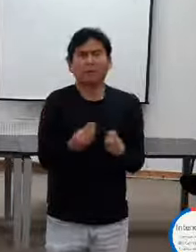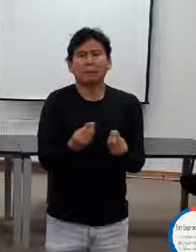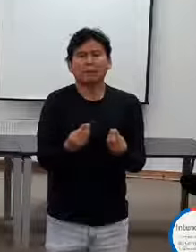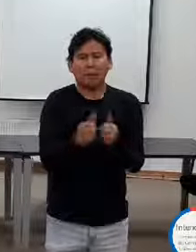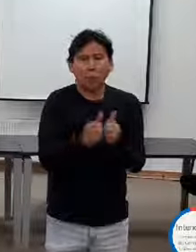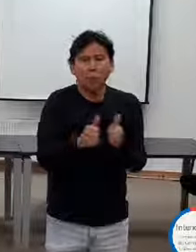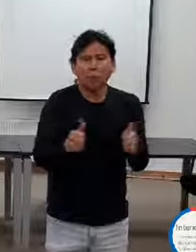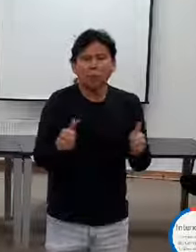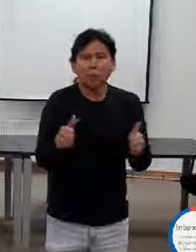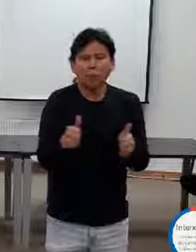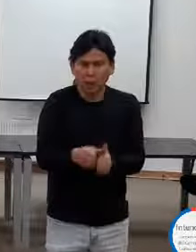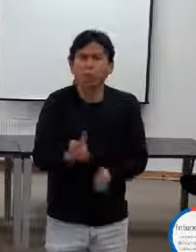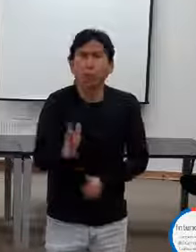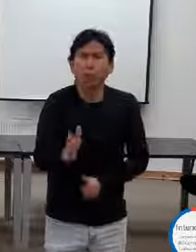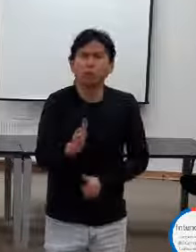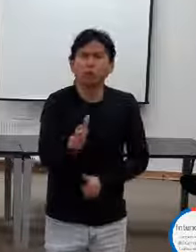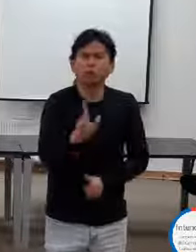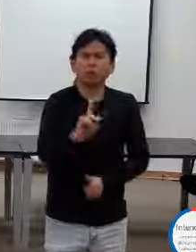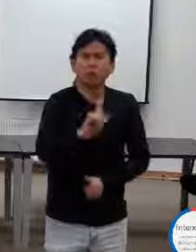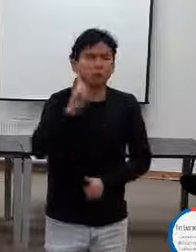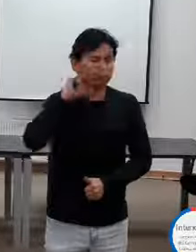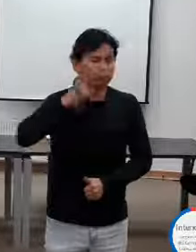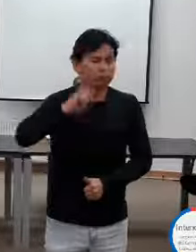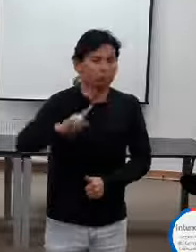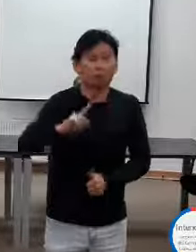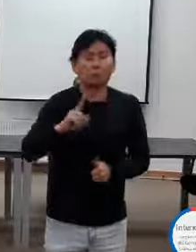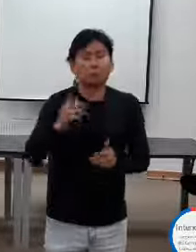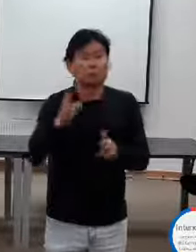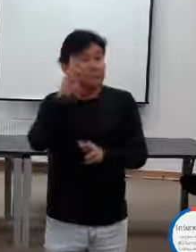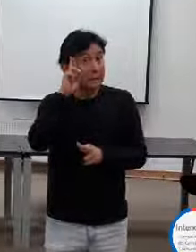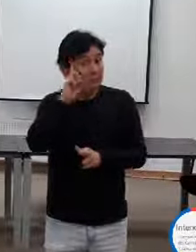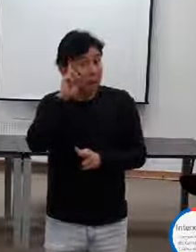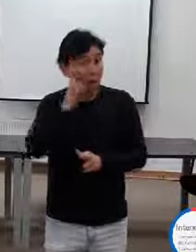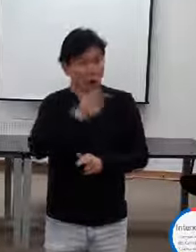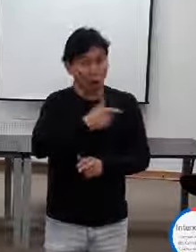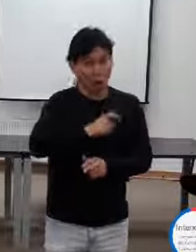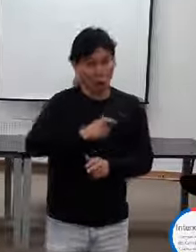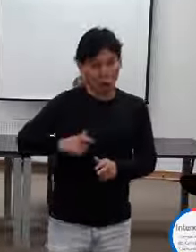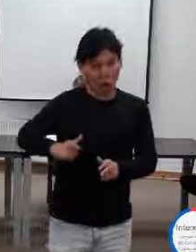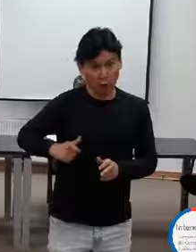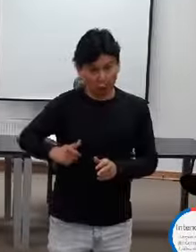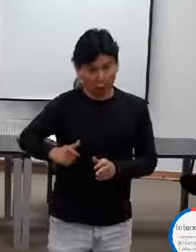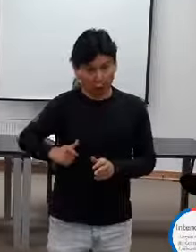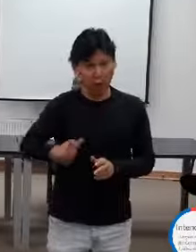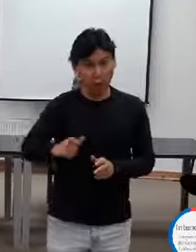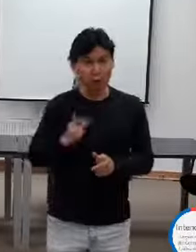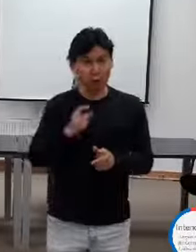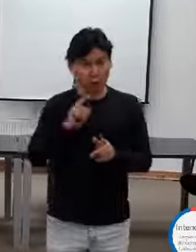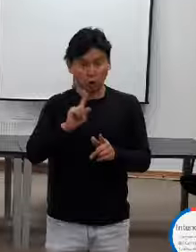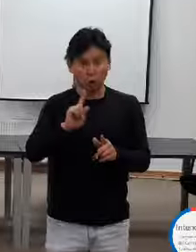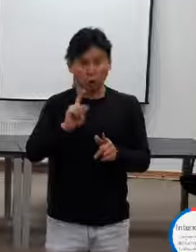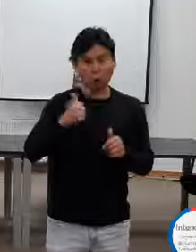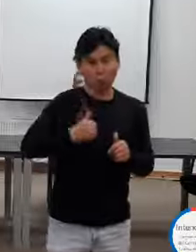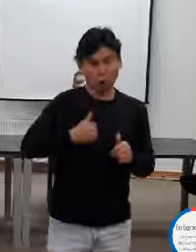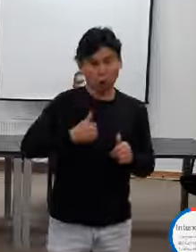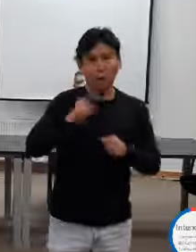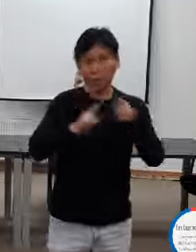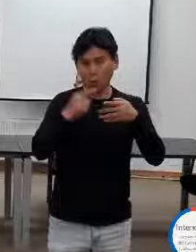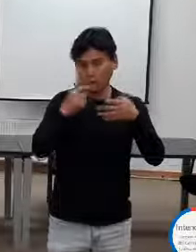estas autoridades que continúan con el incumplimiento? Recordemos que el gobernador ya ha sido reiterativo en el incumplimiento de algunas medidas.